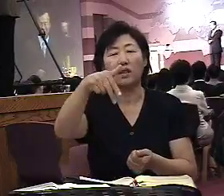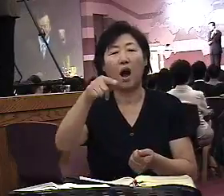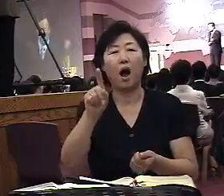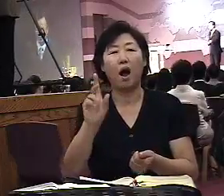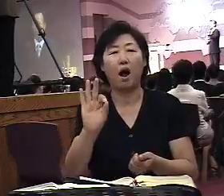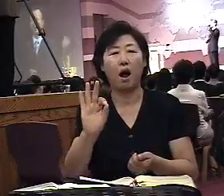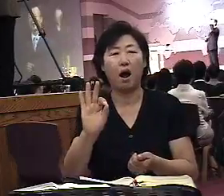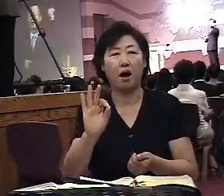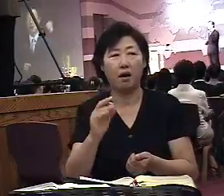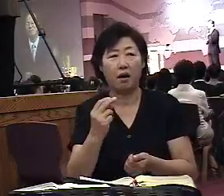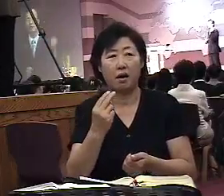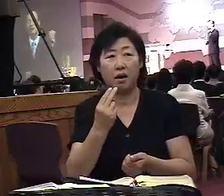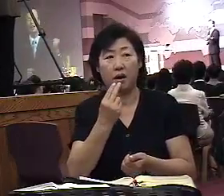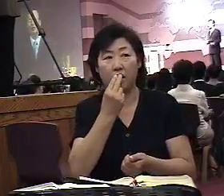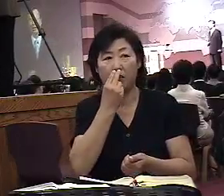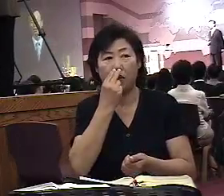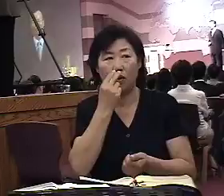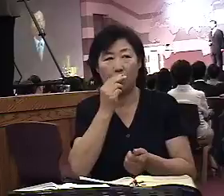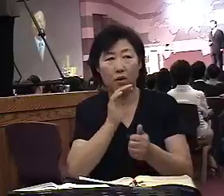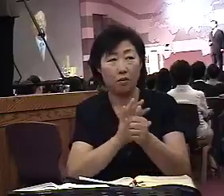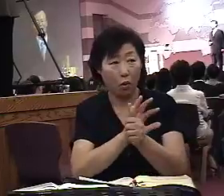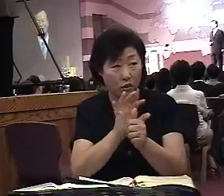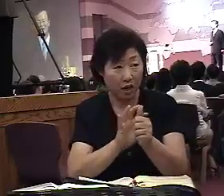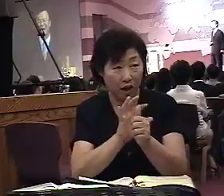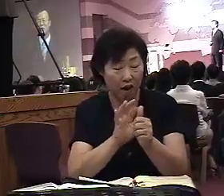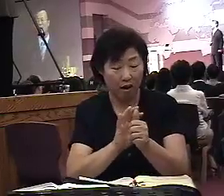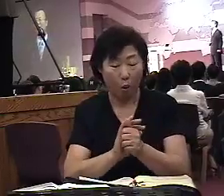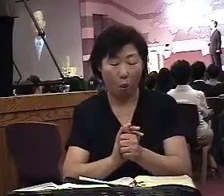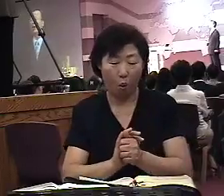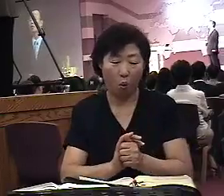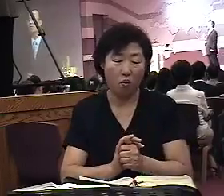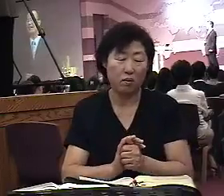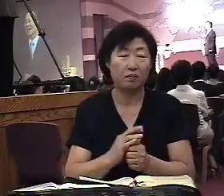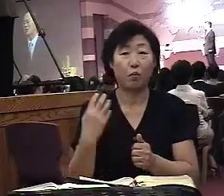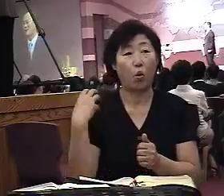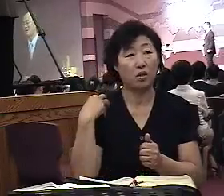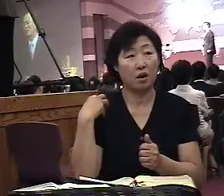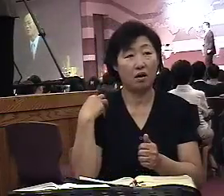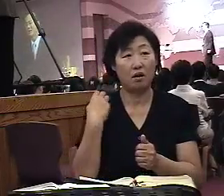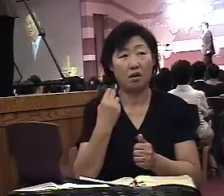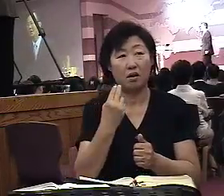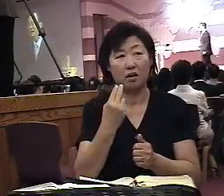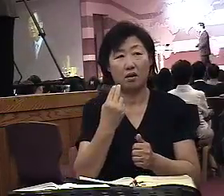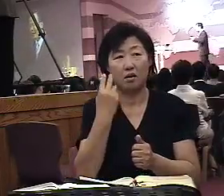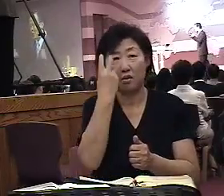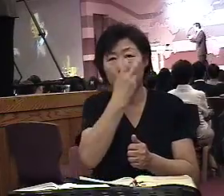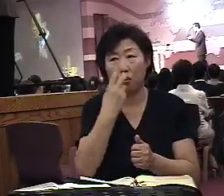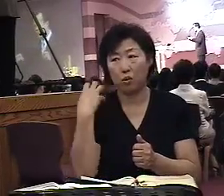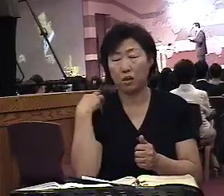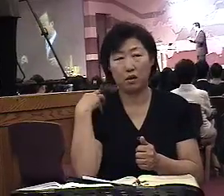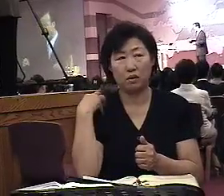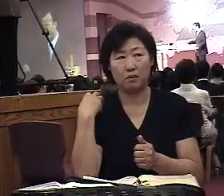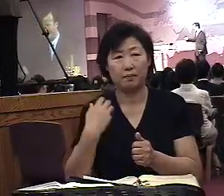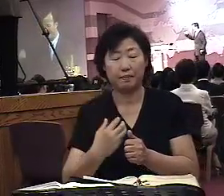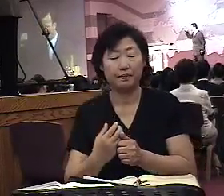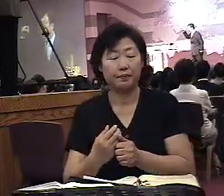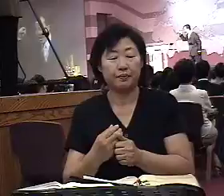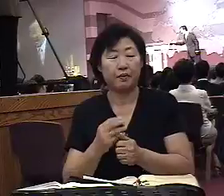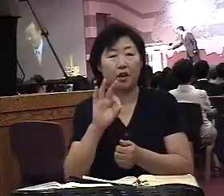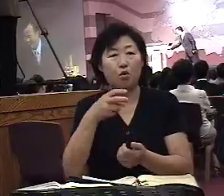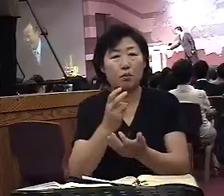공부하고 그렇게 열정을 갖고 율법을 따른 자였지만 그는 나중에 이러한 고백을 할 수밖에 없습니다. 내가 율법을